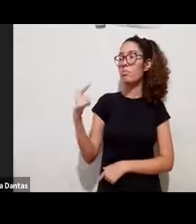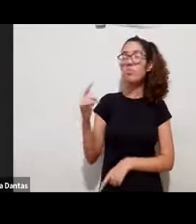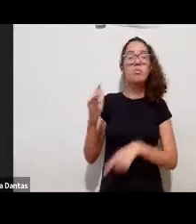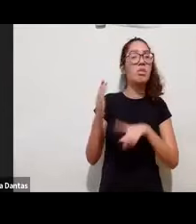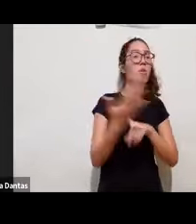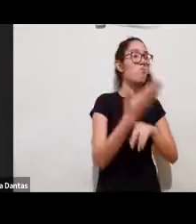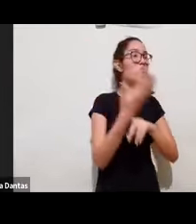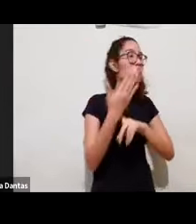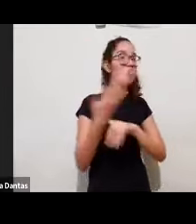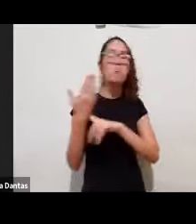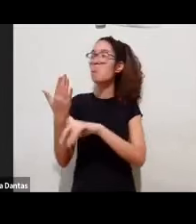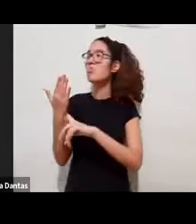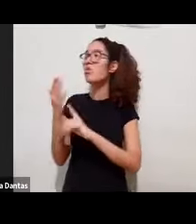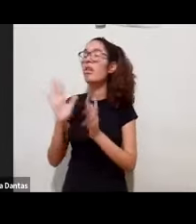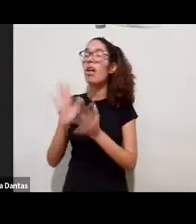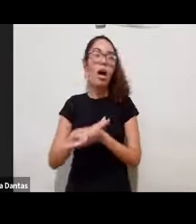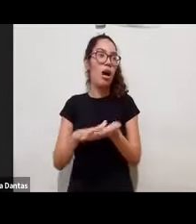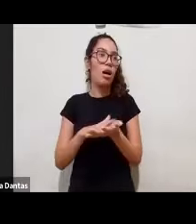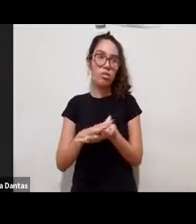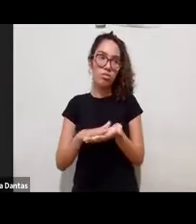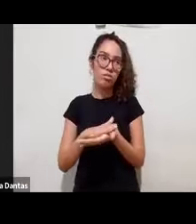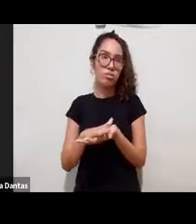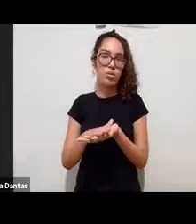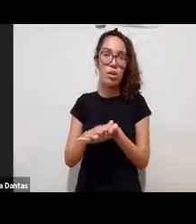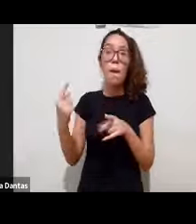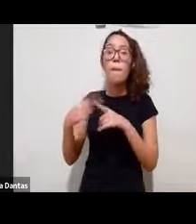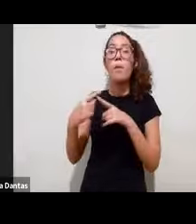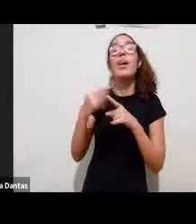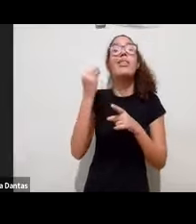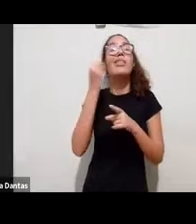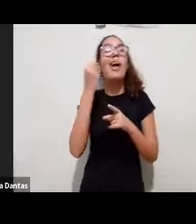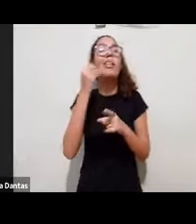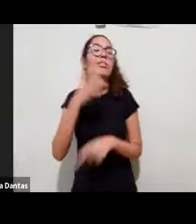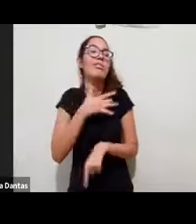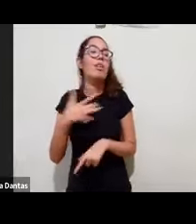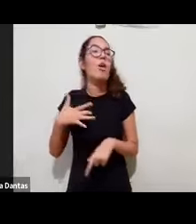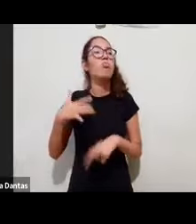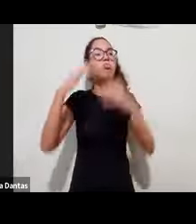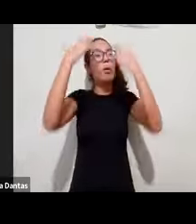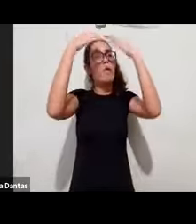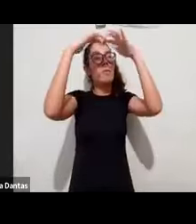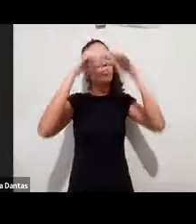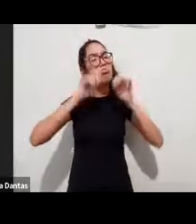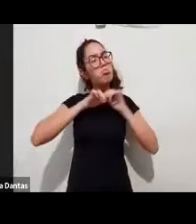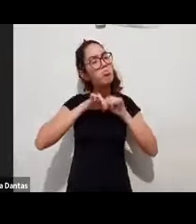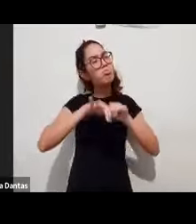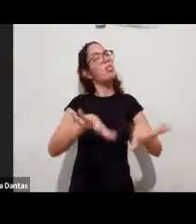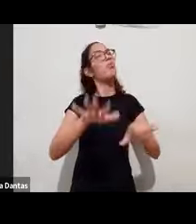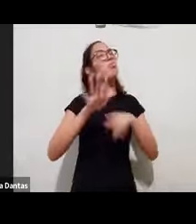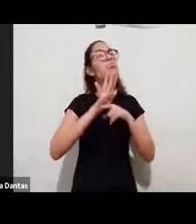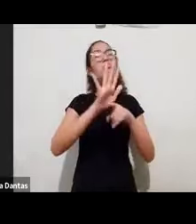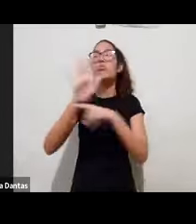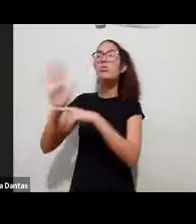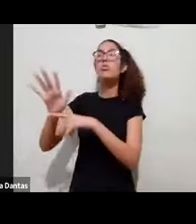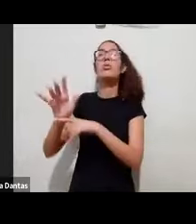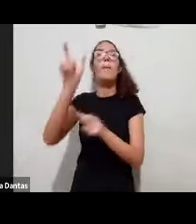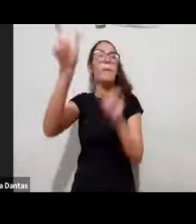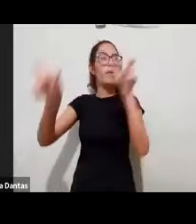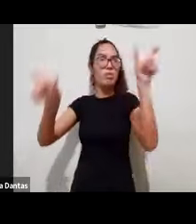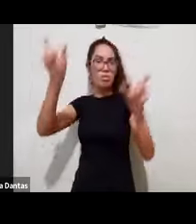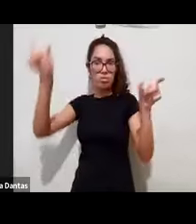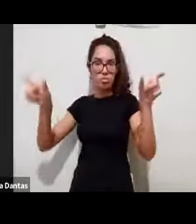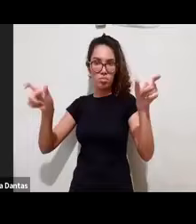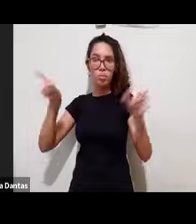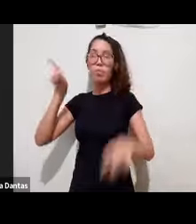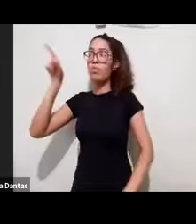uma saúde mental com liberdade e autonomia, tanto que o manicômio, né, o Hospital Mental de Messejana, ele